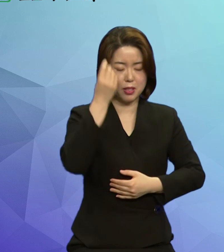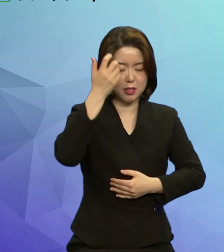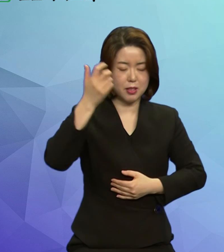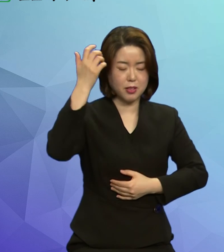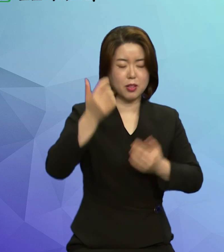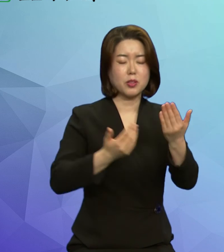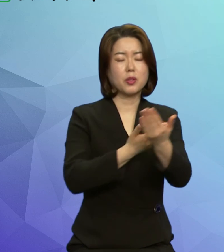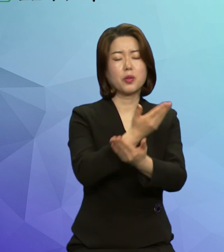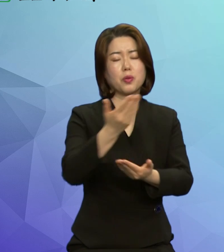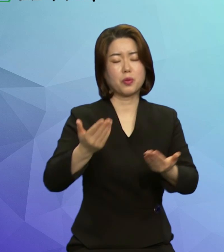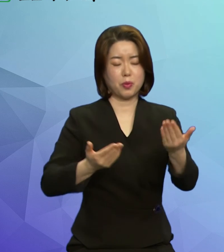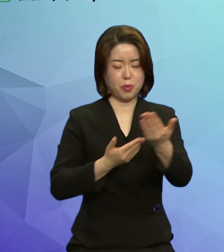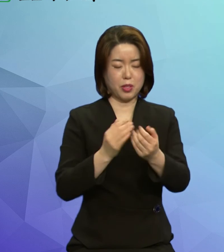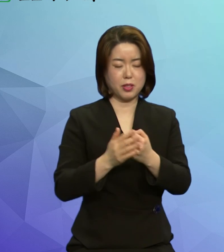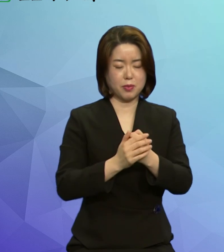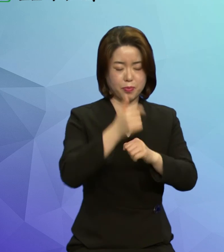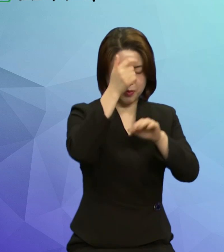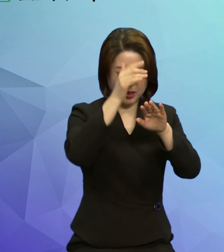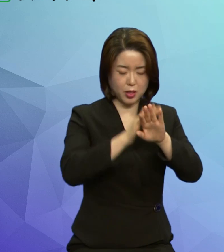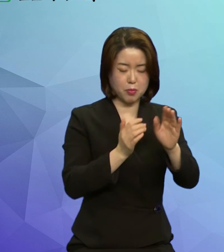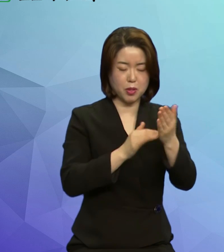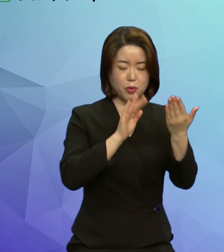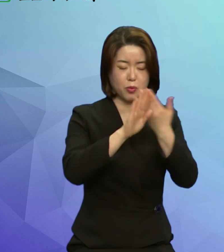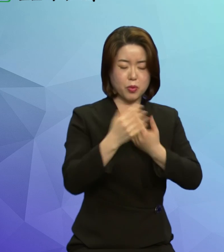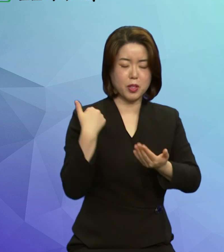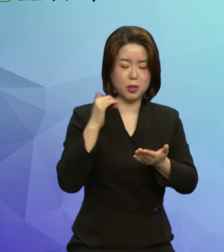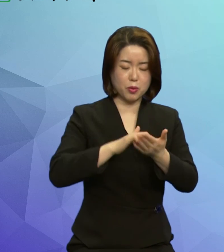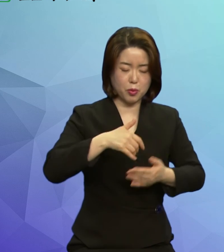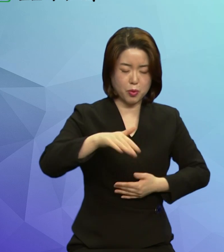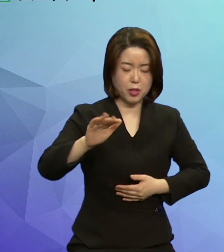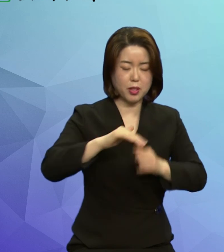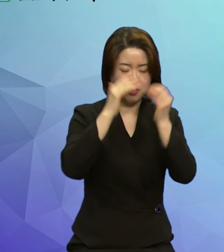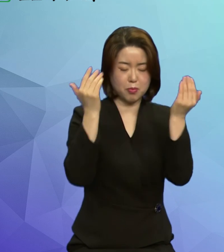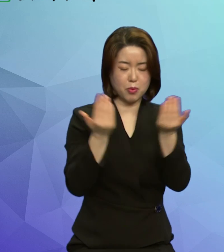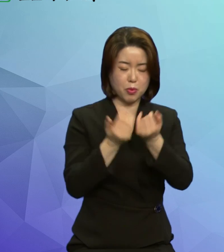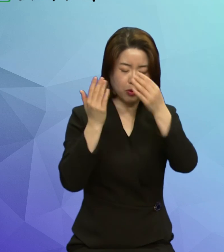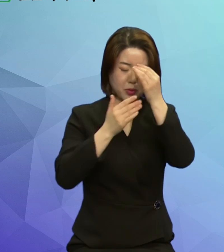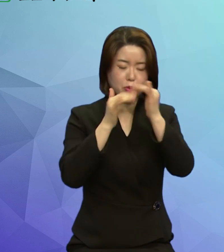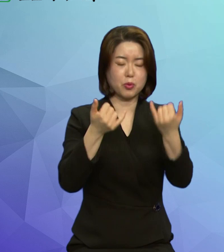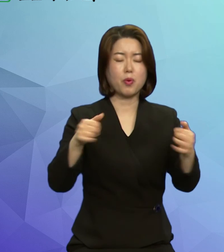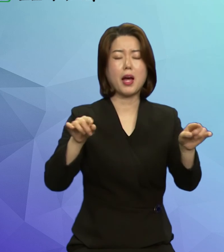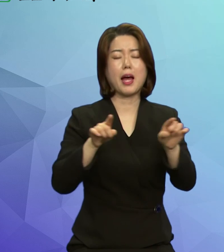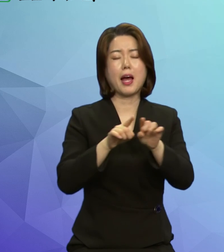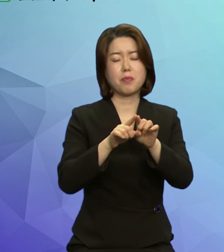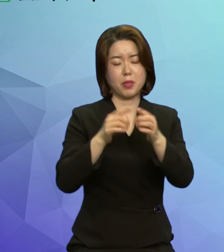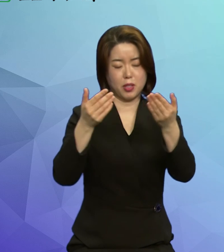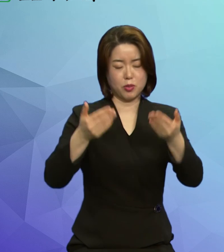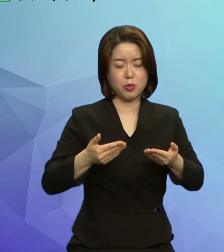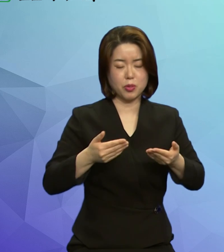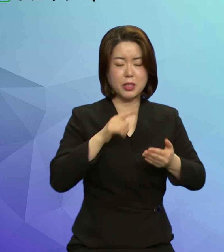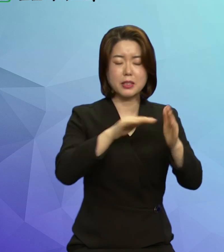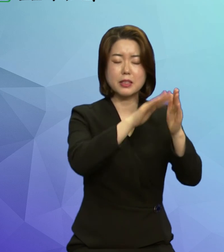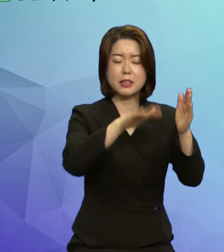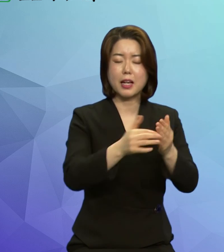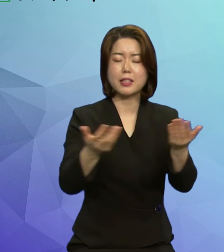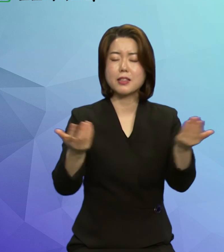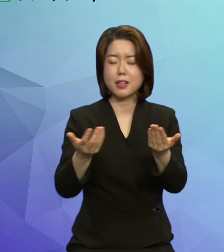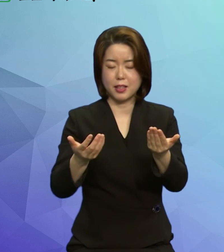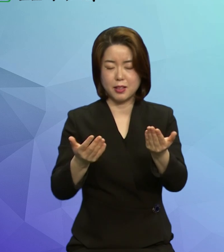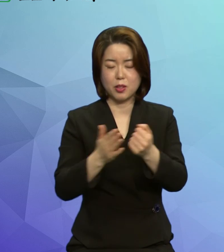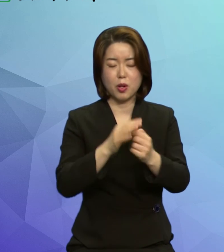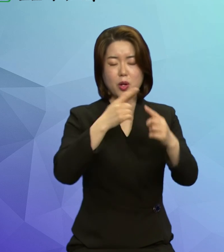교통하심이 예배하고 돌아가는 모든 성도들과 함께 하시기를, 그 가정의 일터에